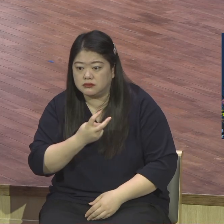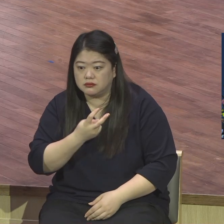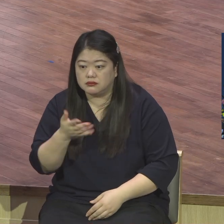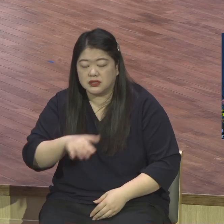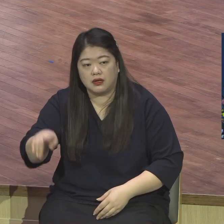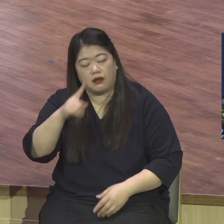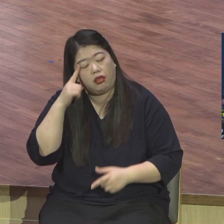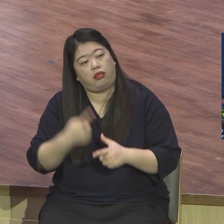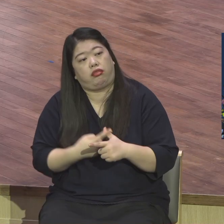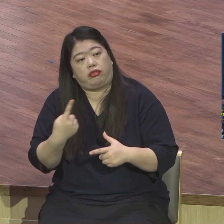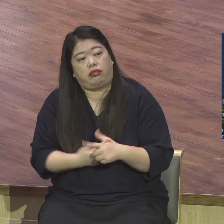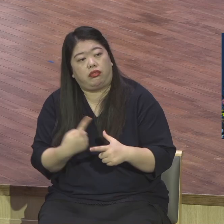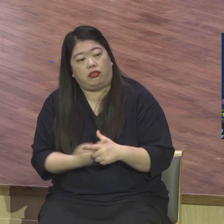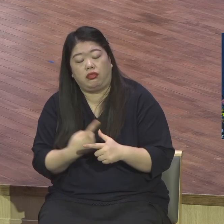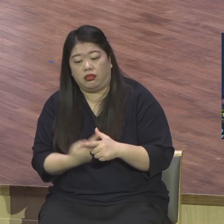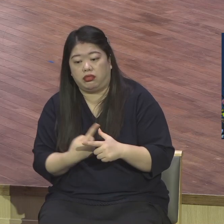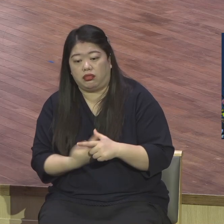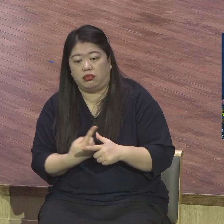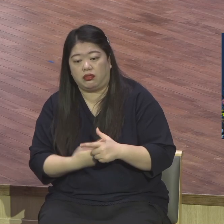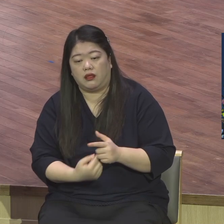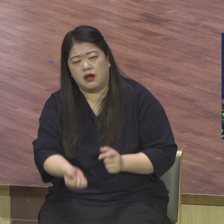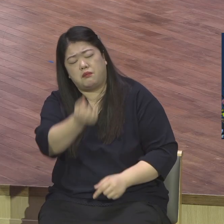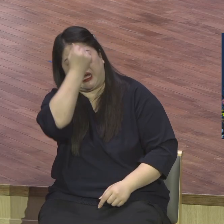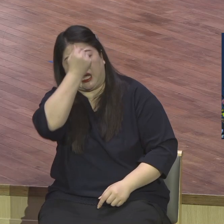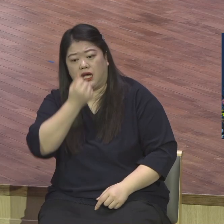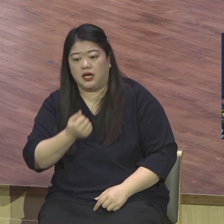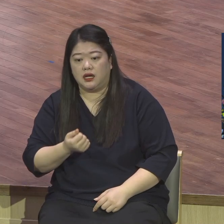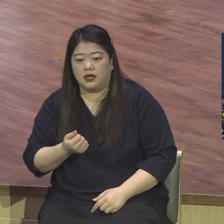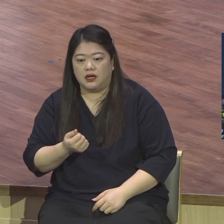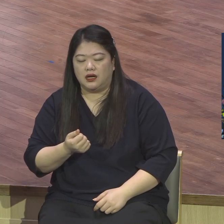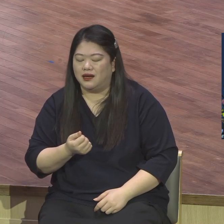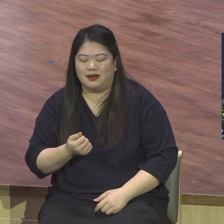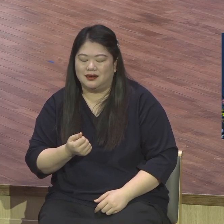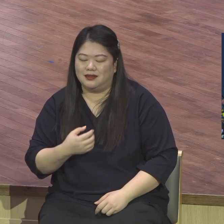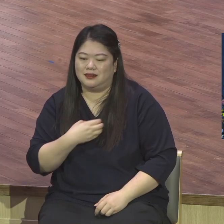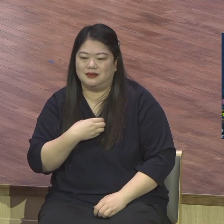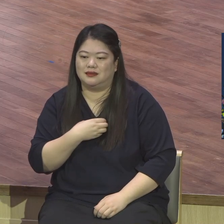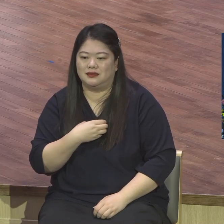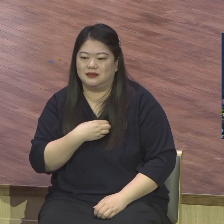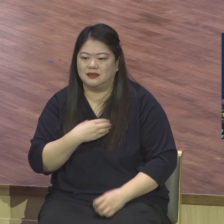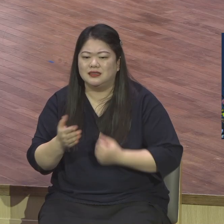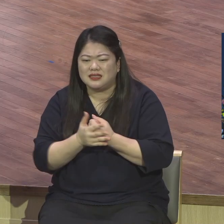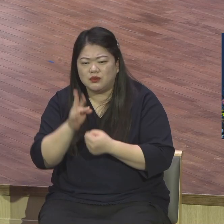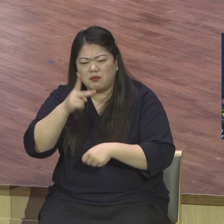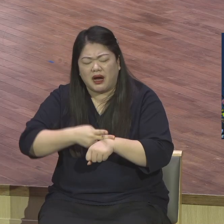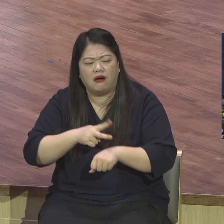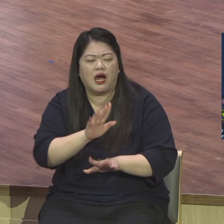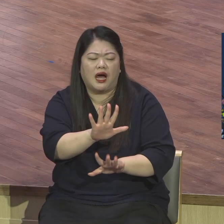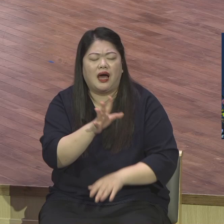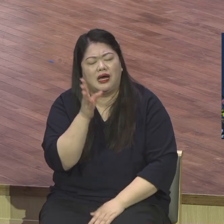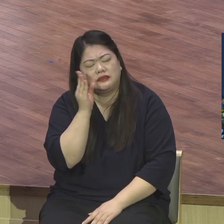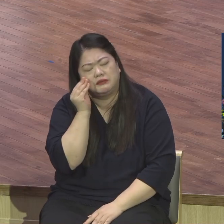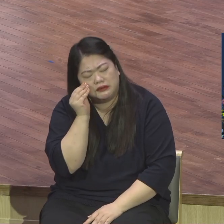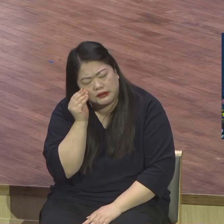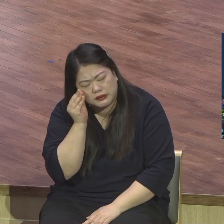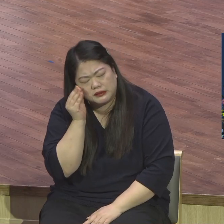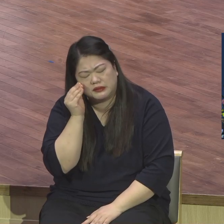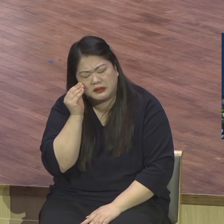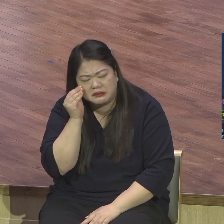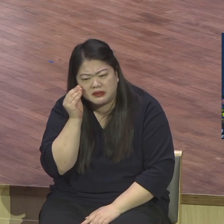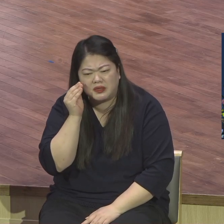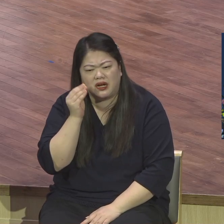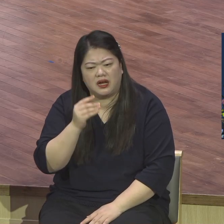복음의 어마어마한 그 속에 있는 위력을 하나도 모르도록, 불행하게 살도록, 실패한 삶을